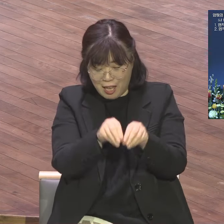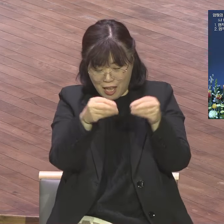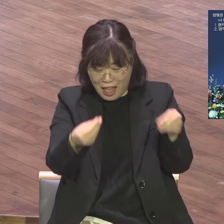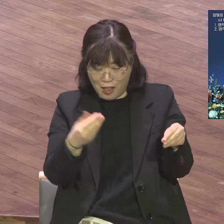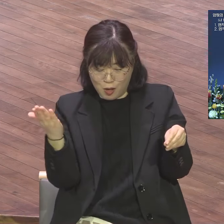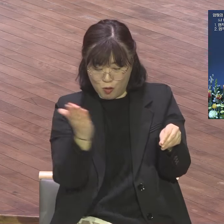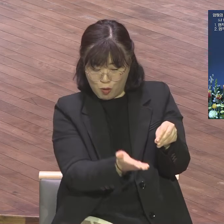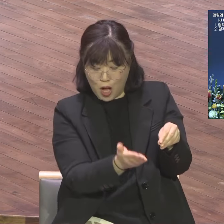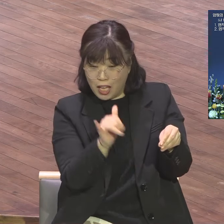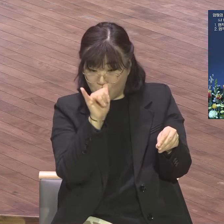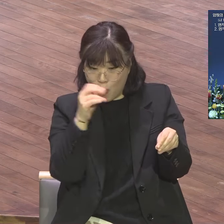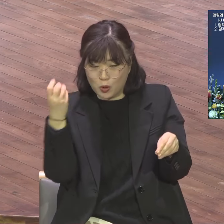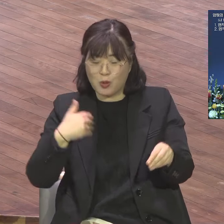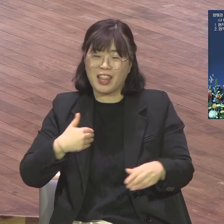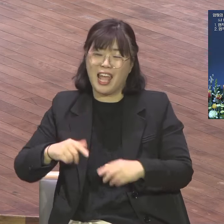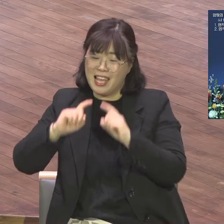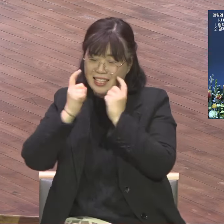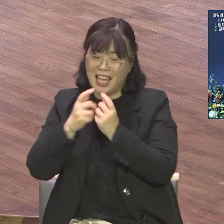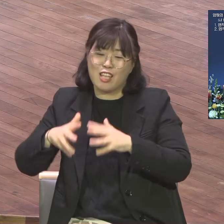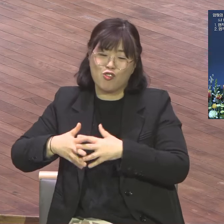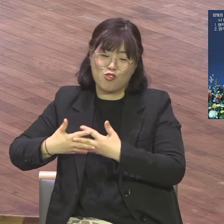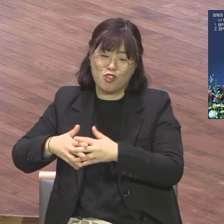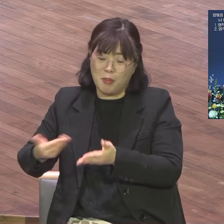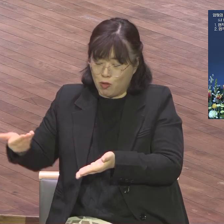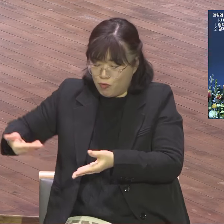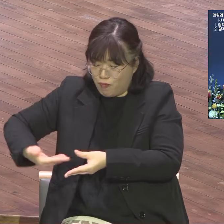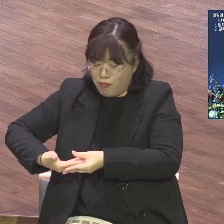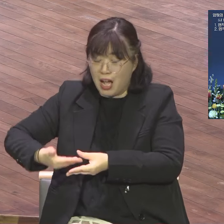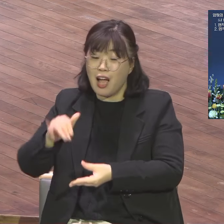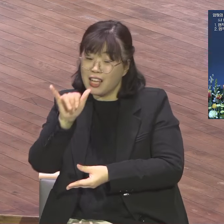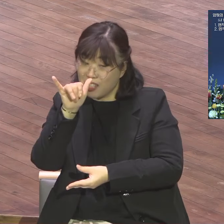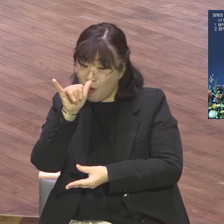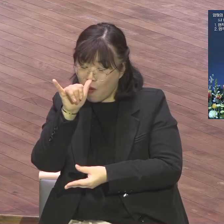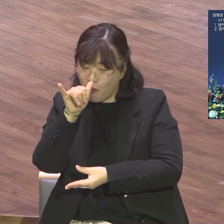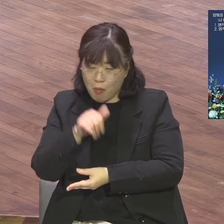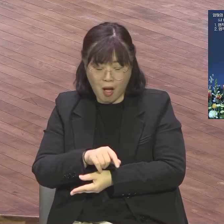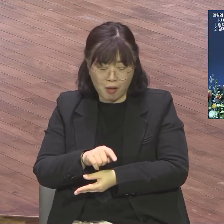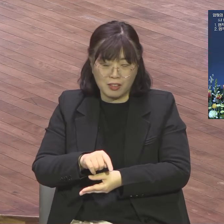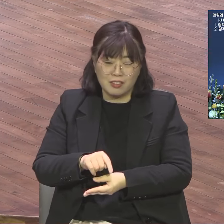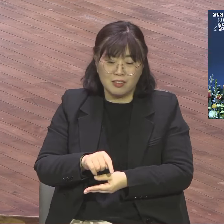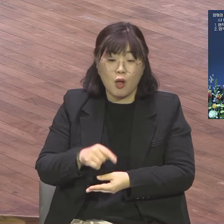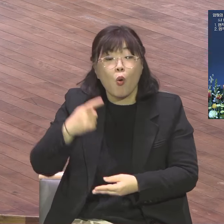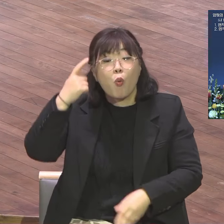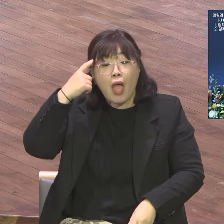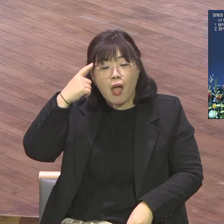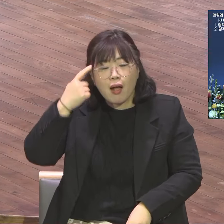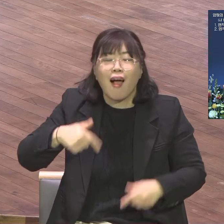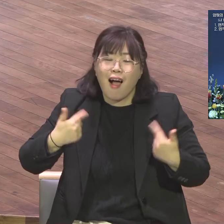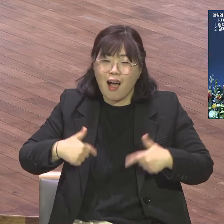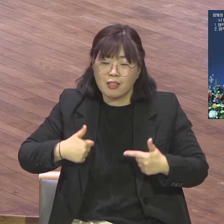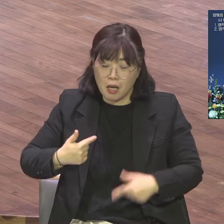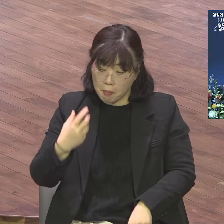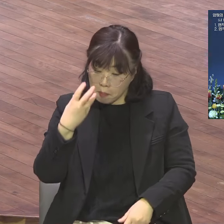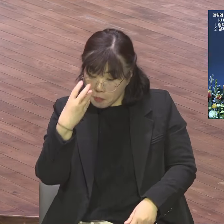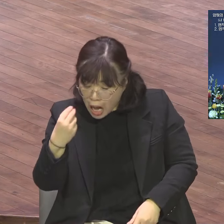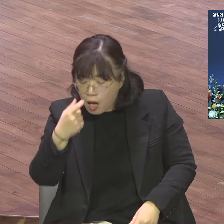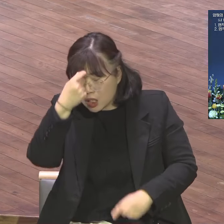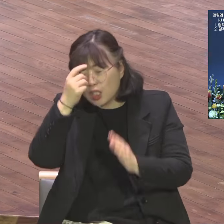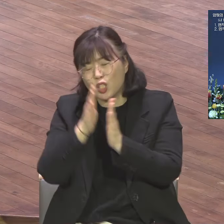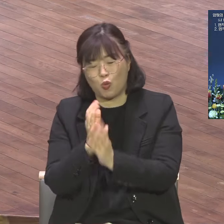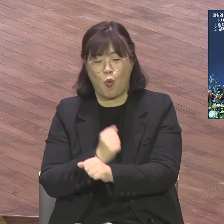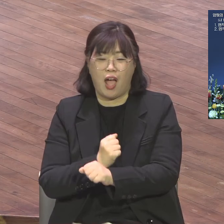성경에도 있고 수첩에도 있고 책상에도 있고 딱 그렇게 기도하시라고. 이렇게 거기 숙이면 다 보이니